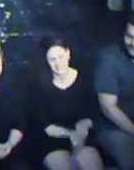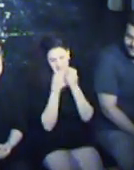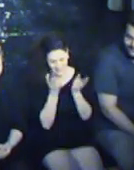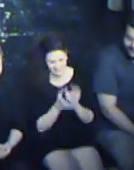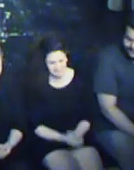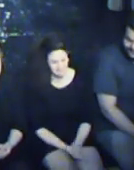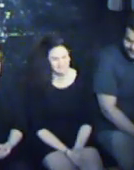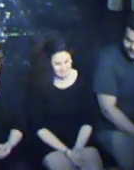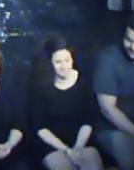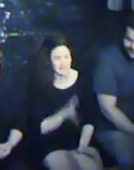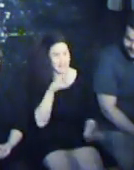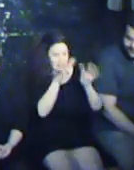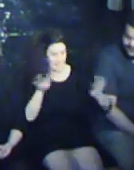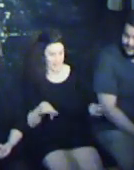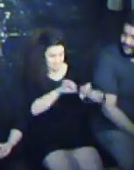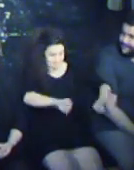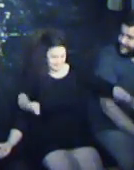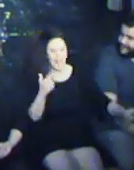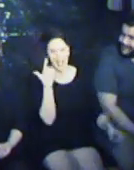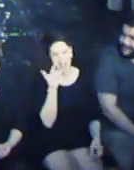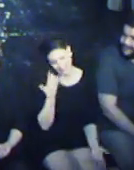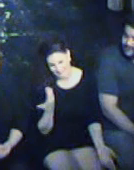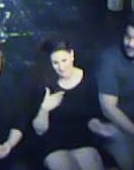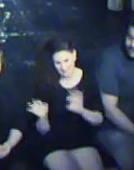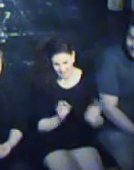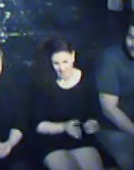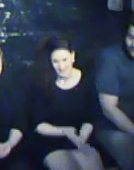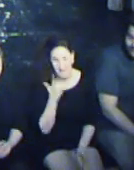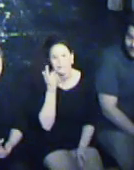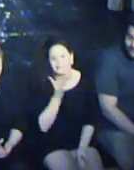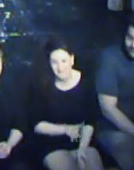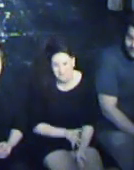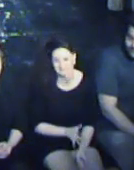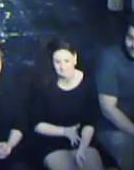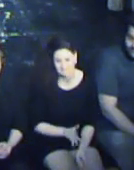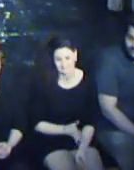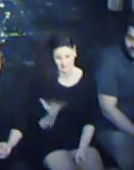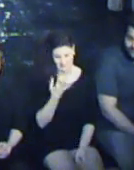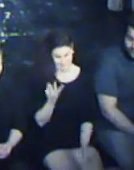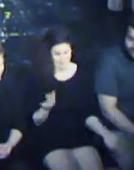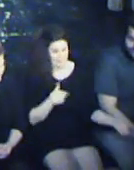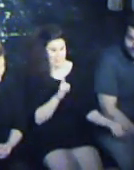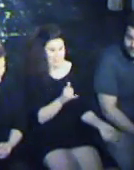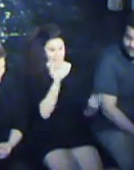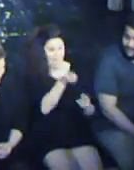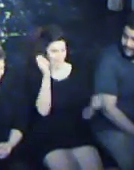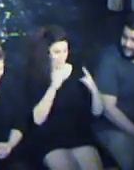Bueno, vamos a abrir el telón a ver si está. A ver quién hay. Tiene que aparecer el hada de los